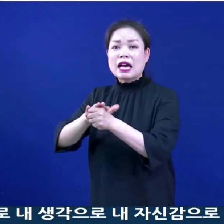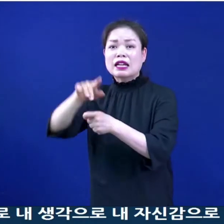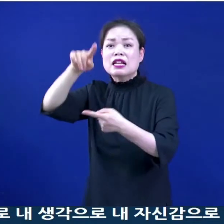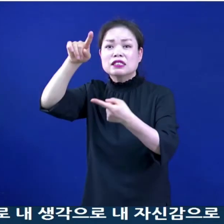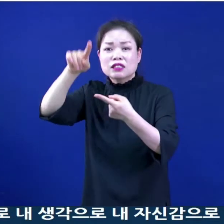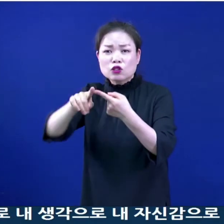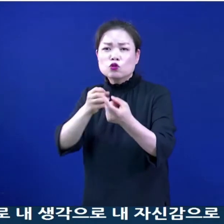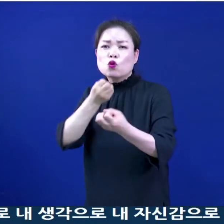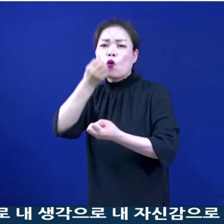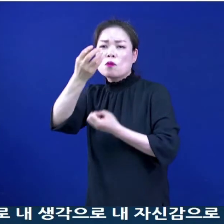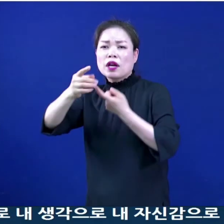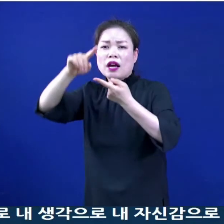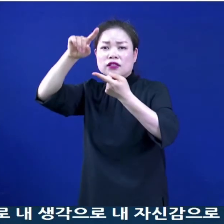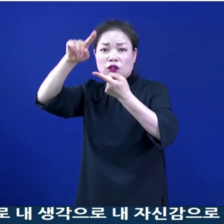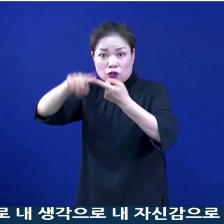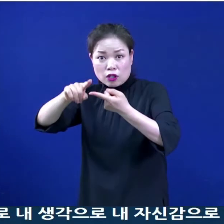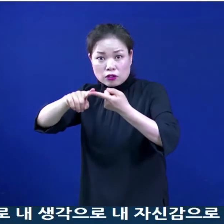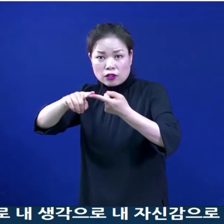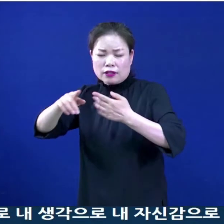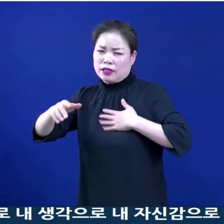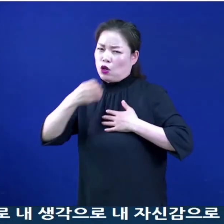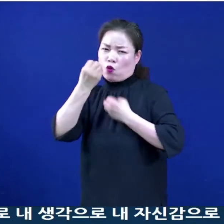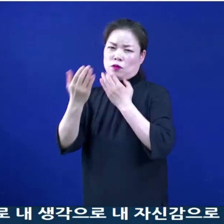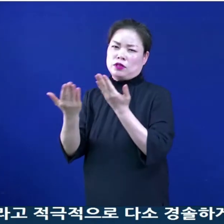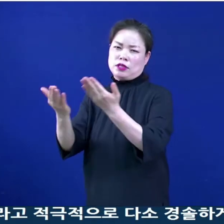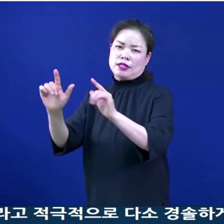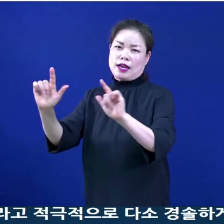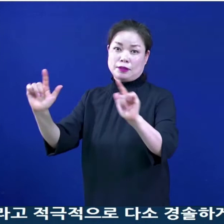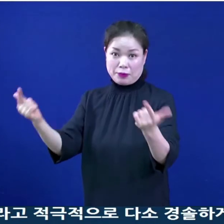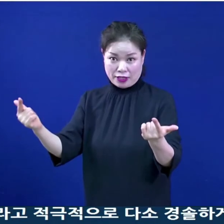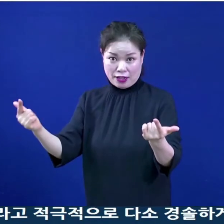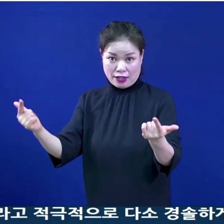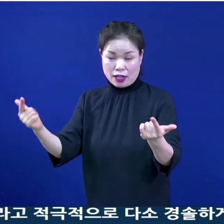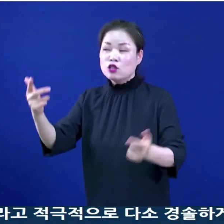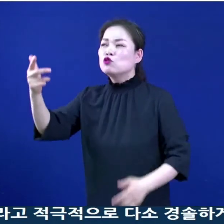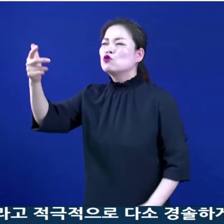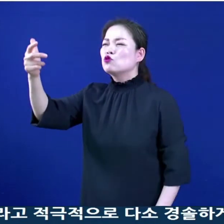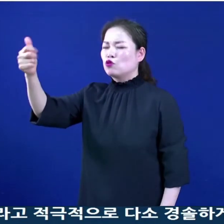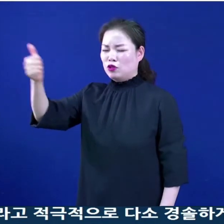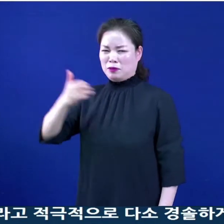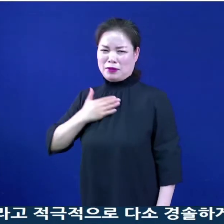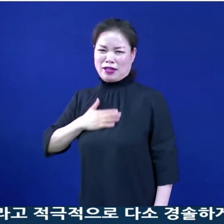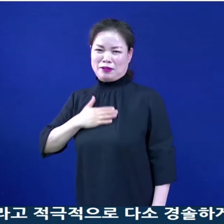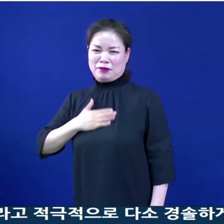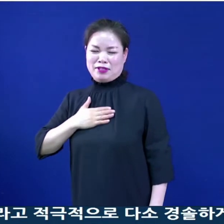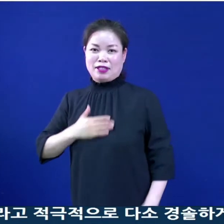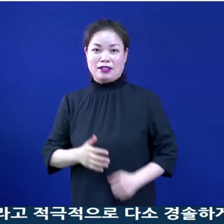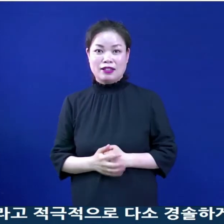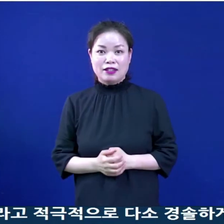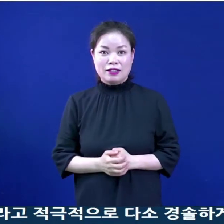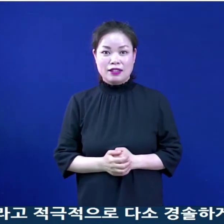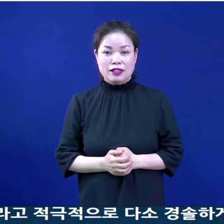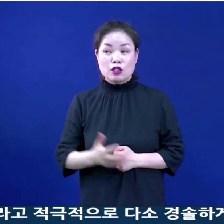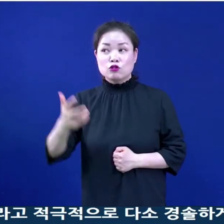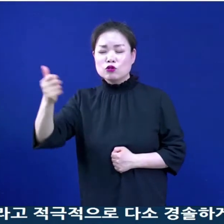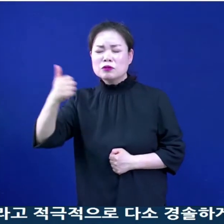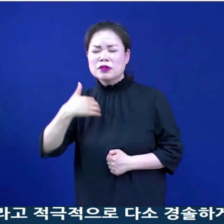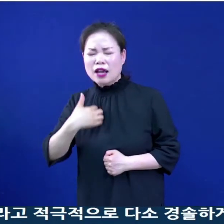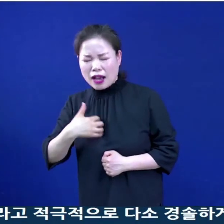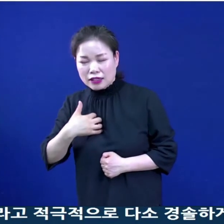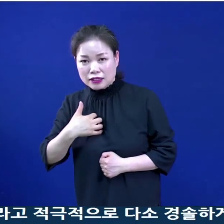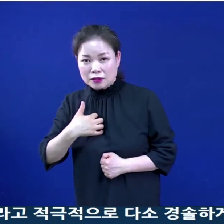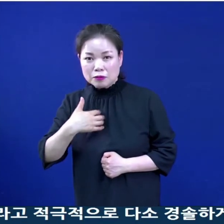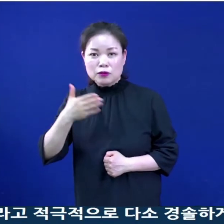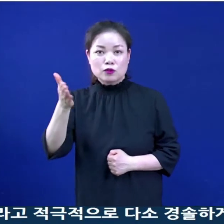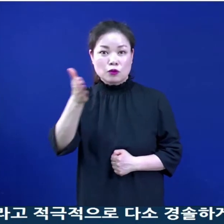이 고백 자체도 제 고백이 아닙니다. 주님이 아십니다. 주님이 아시는